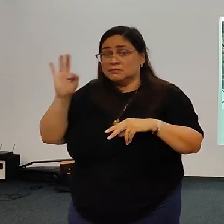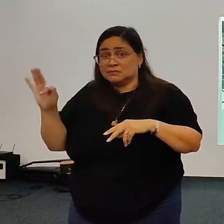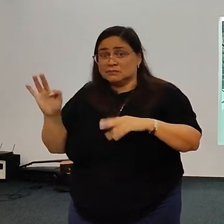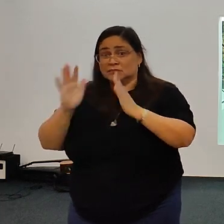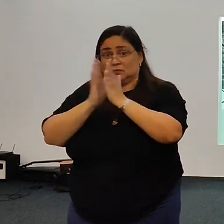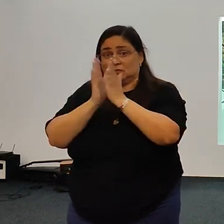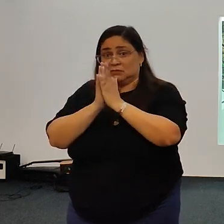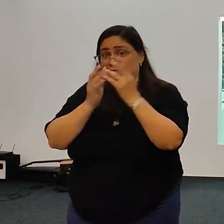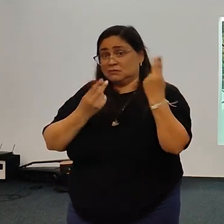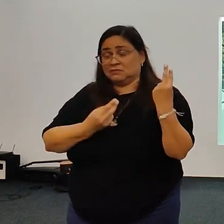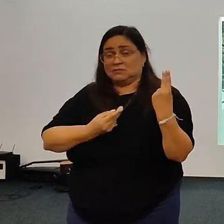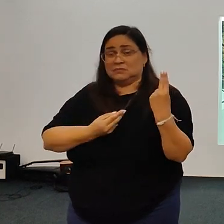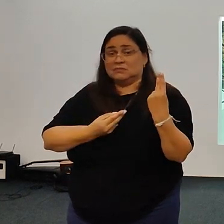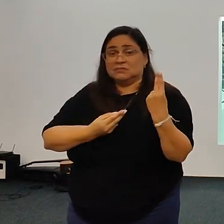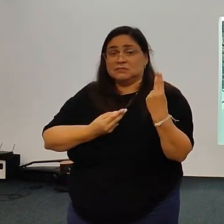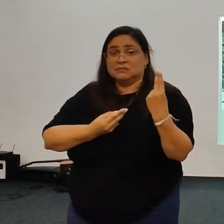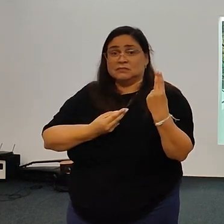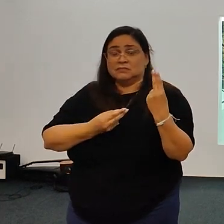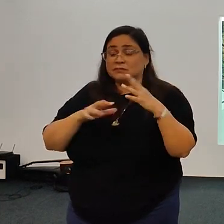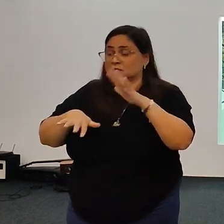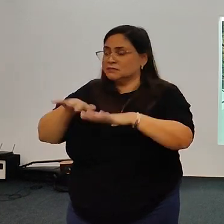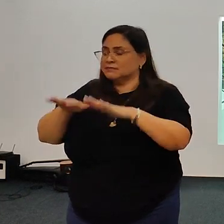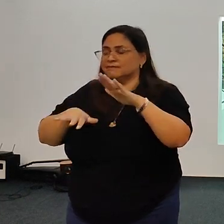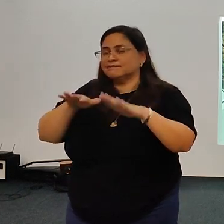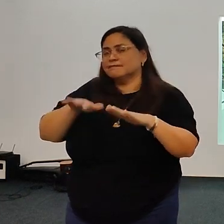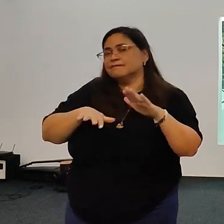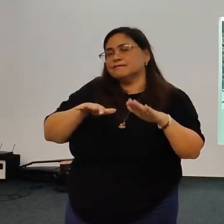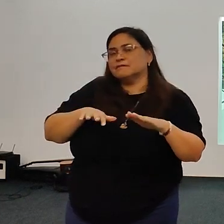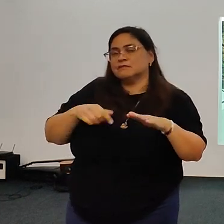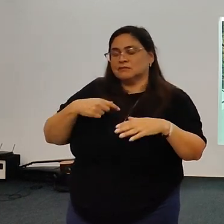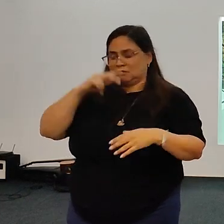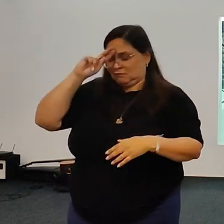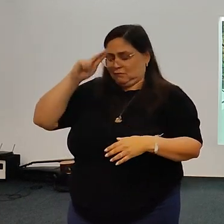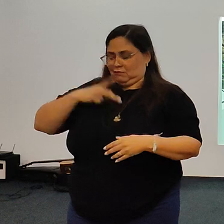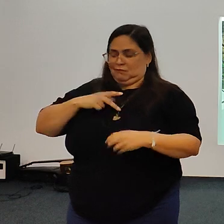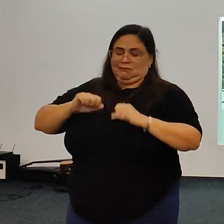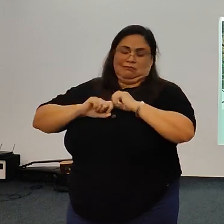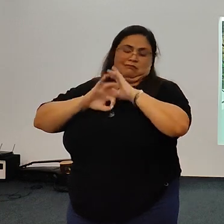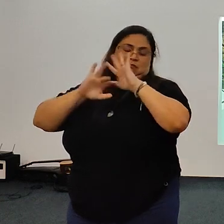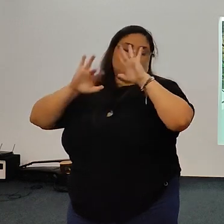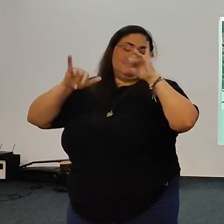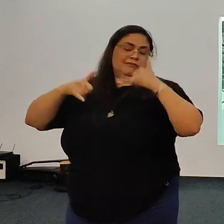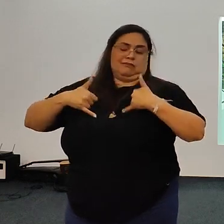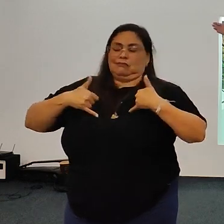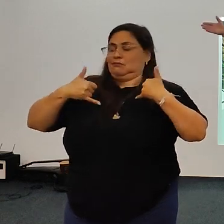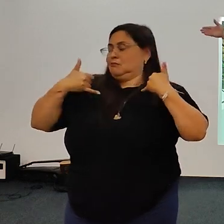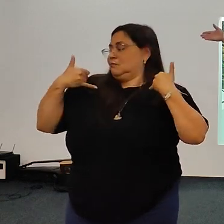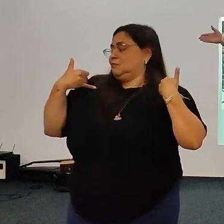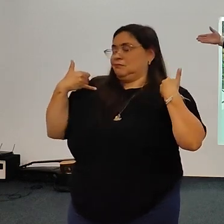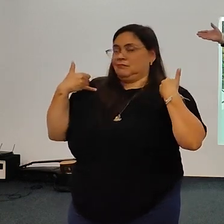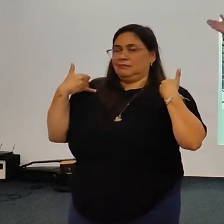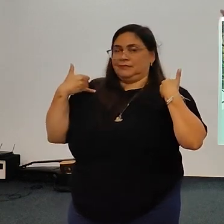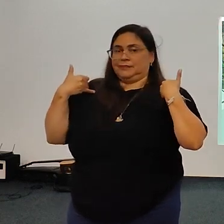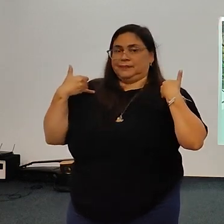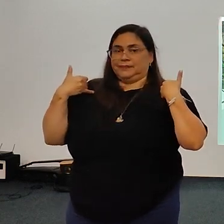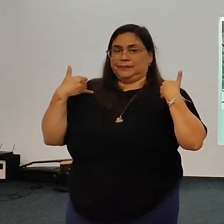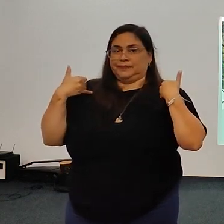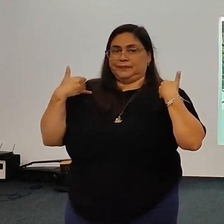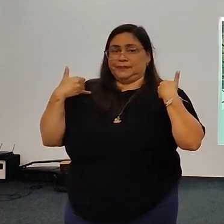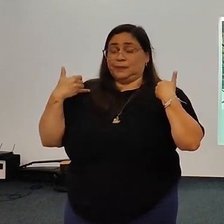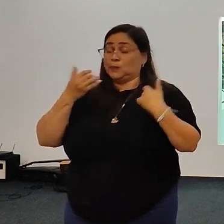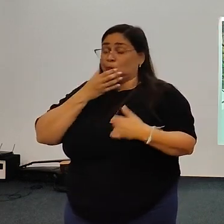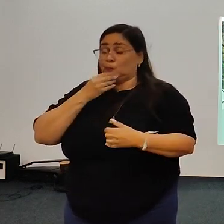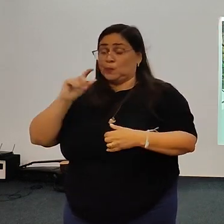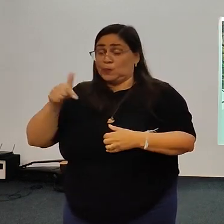de orar? Será que muitas vezes nós estamos nos gloriando de algo que tem em nós? Enquanto o publicano, quando